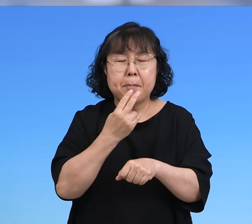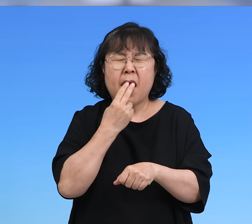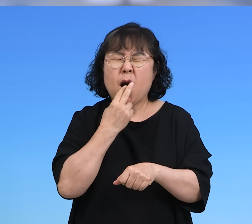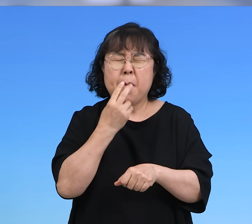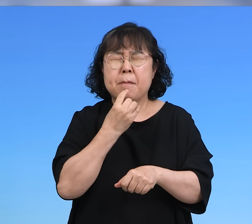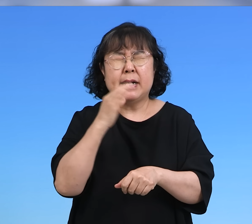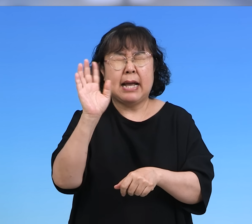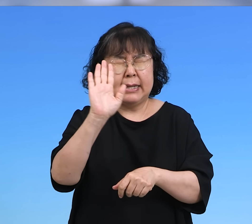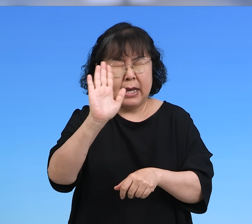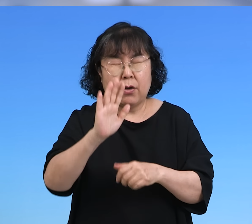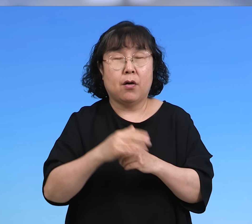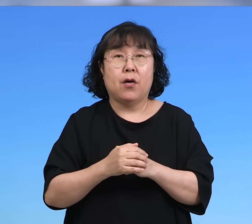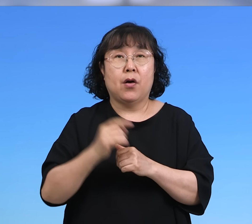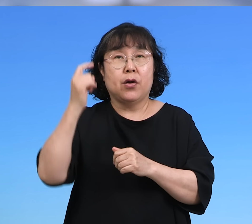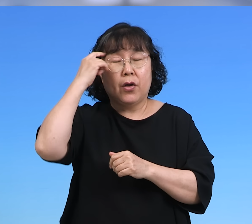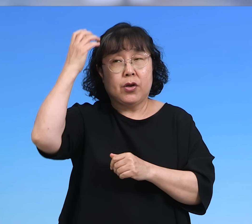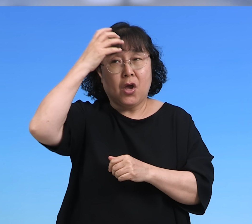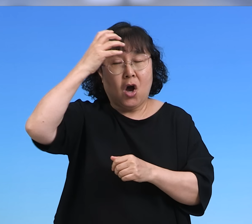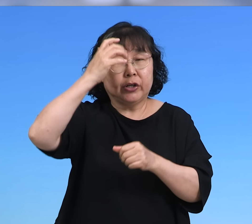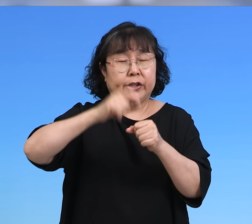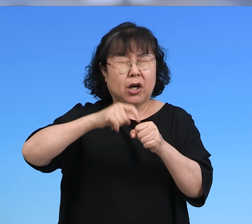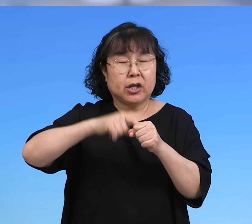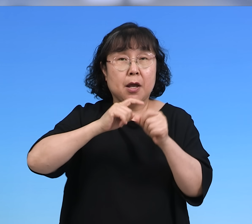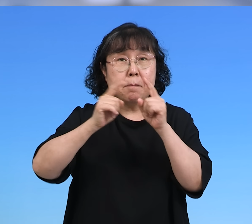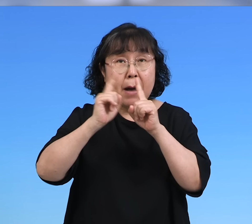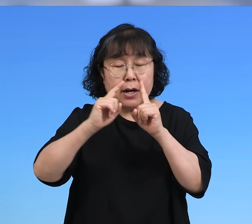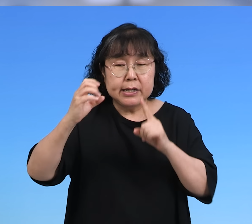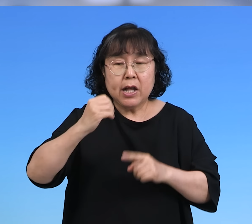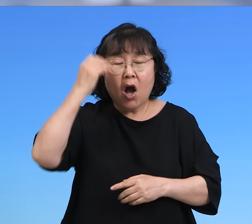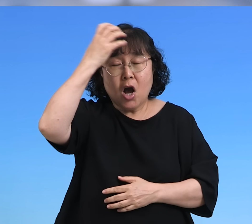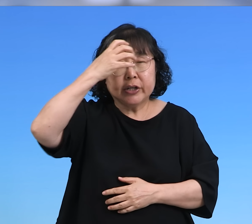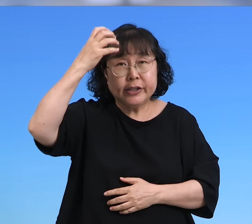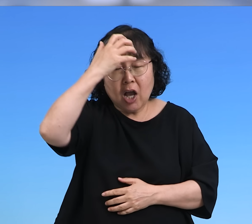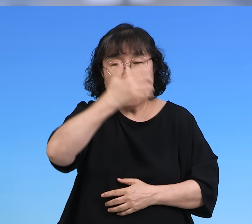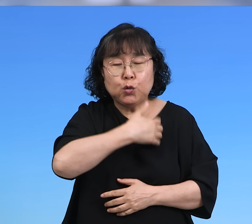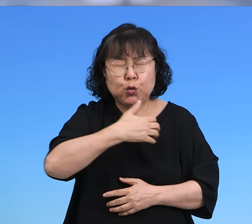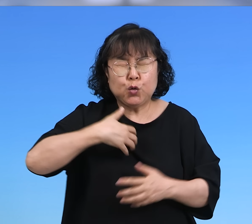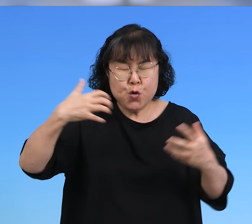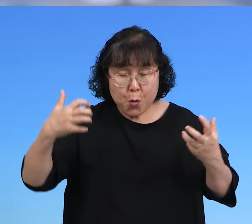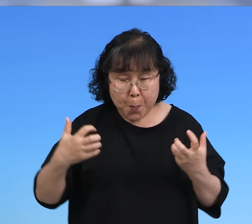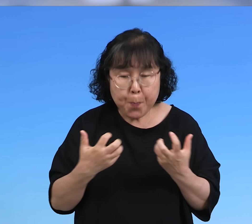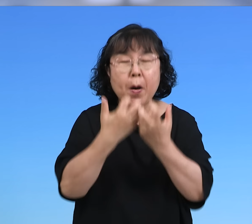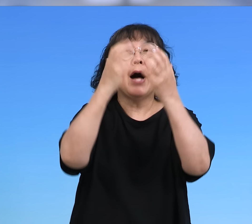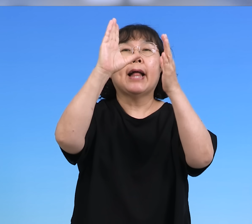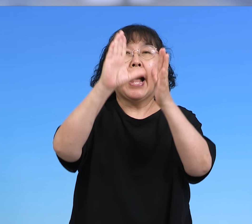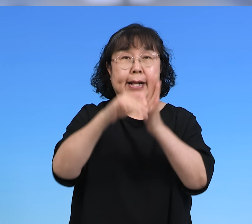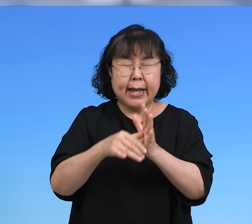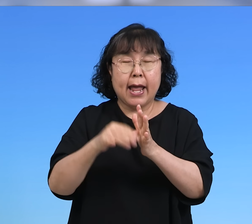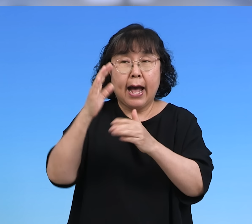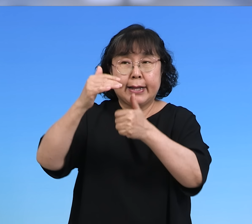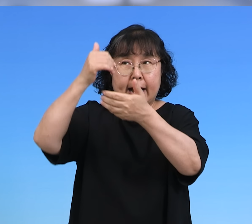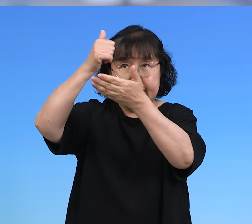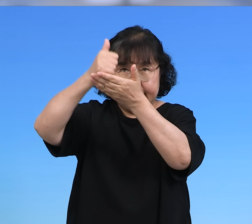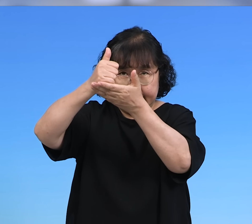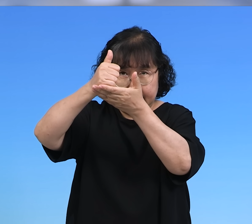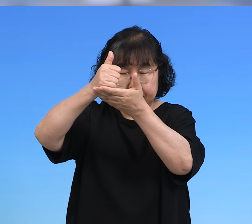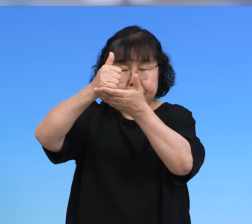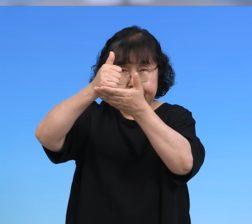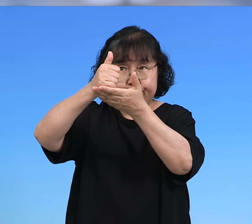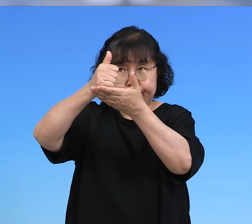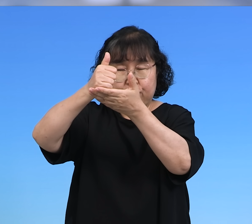하는 것만입니까? 영적인 언어는요, 성령 충만할 때 하나님에 의해 다스림을 받는, 통제를 받는